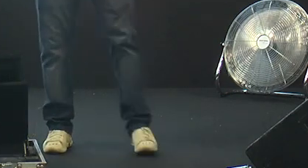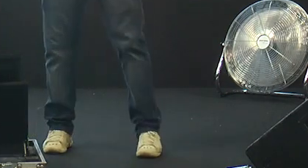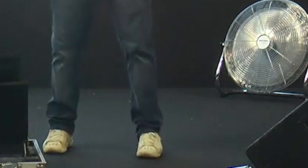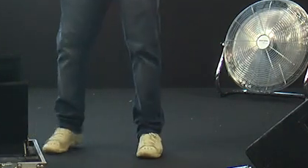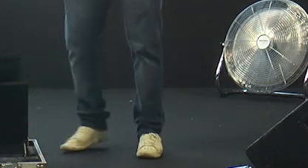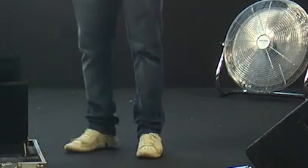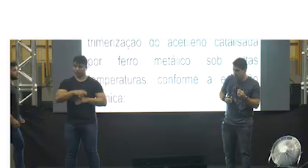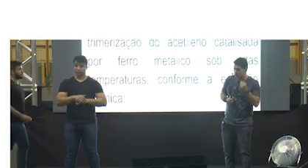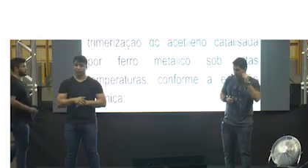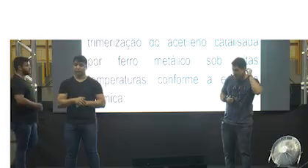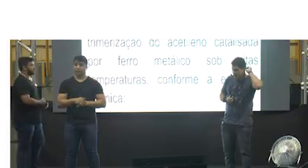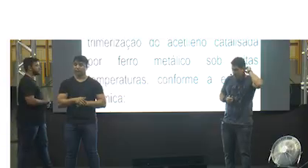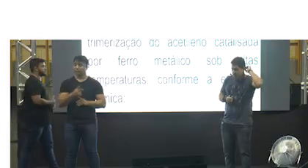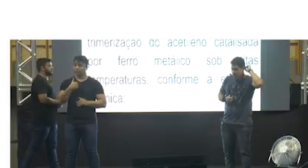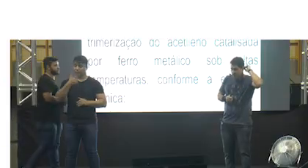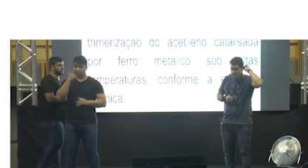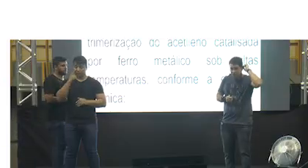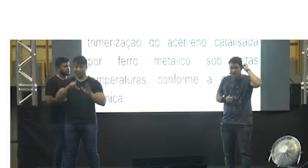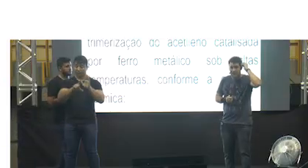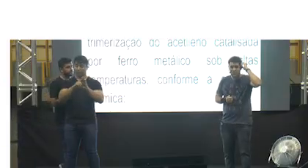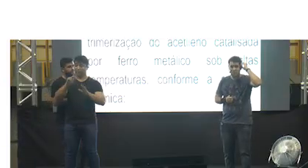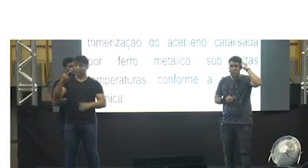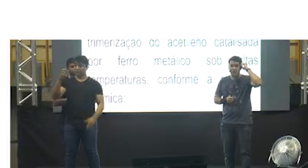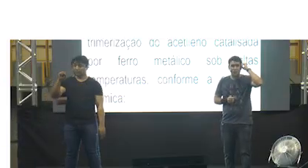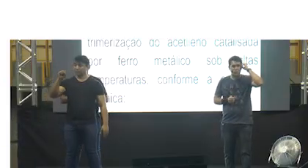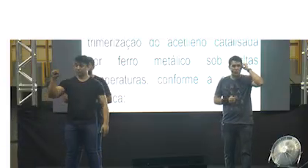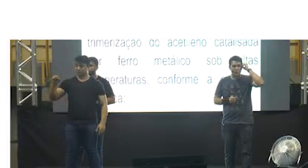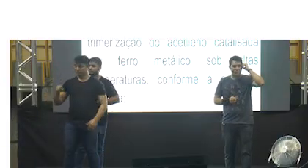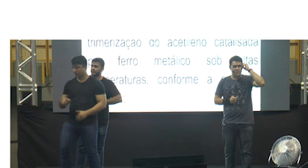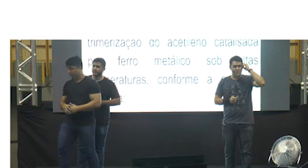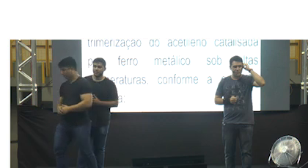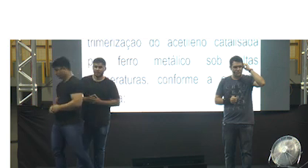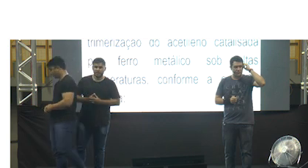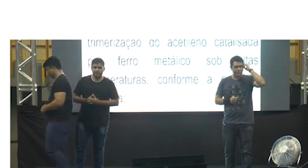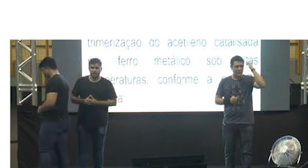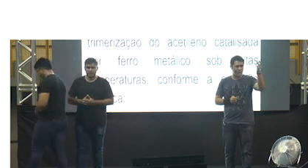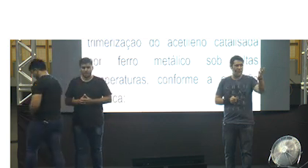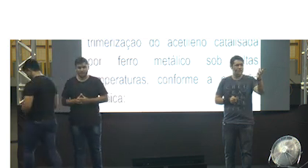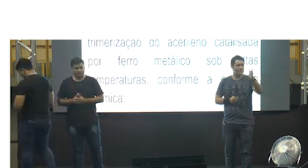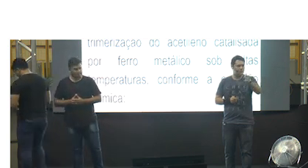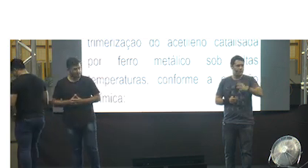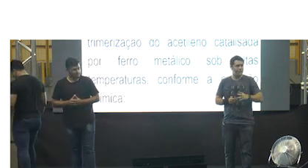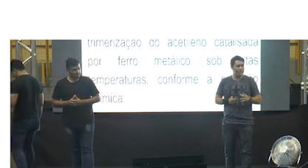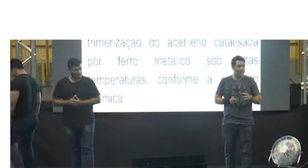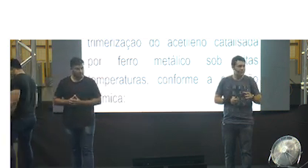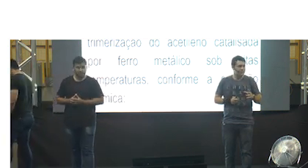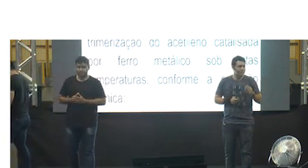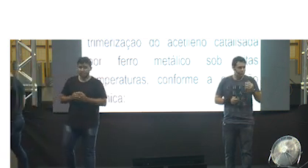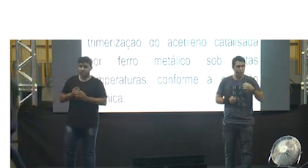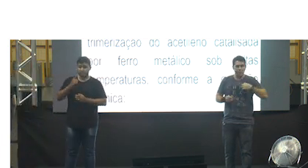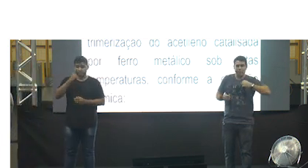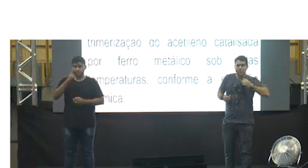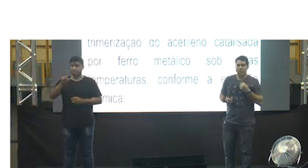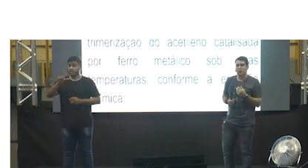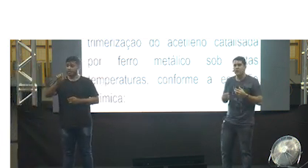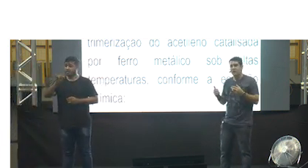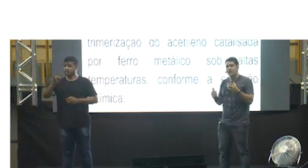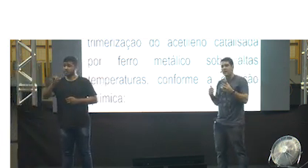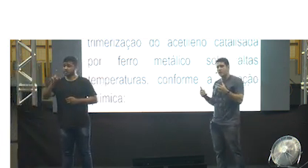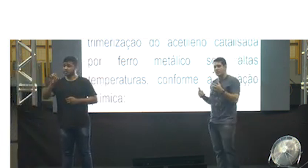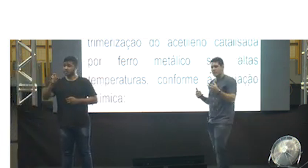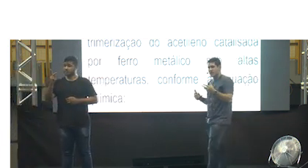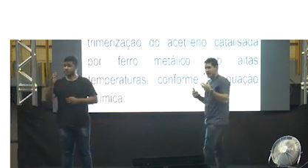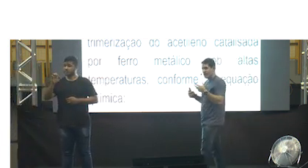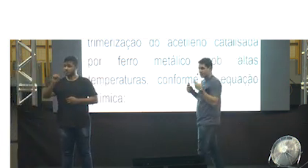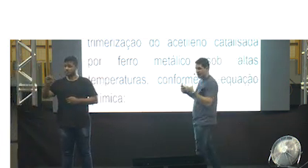lindo, quando a gente pega a lei de RES, é uma das reações mais cobradas em provas de Enem e UES. Por quê? Porque tu